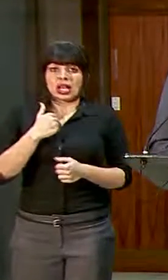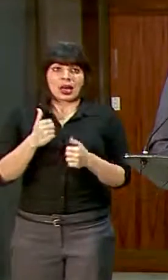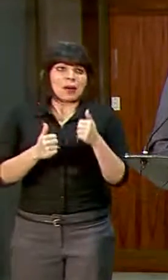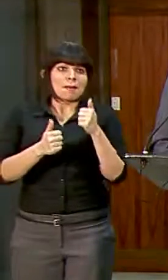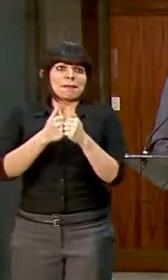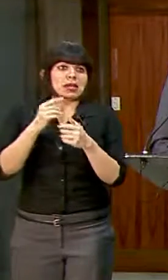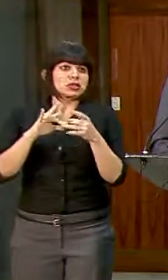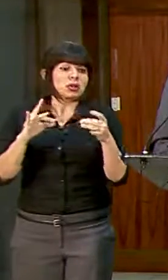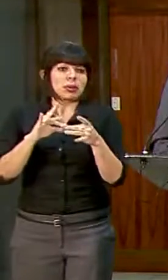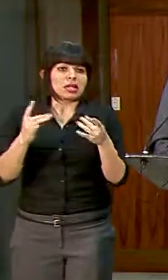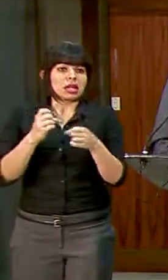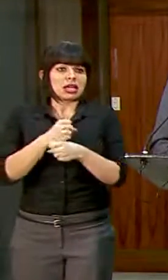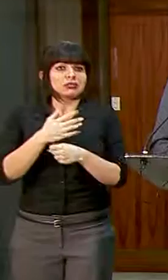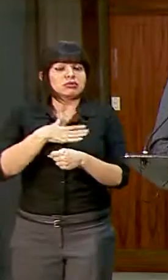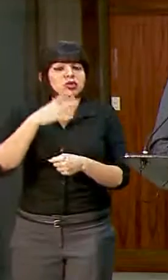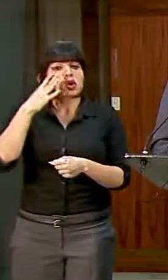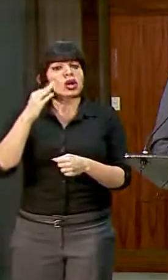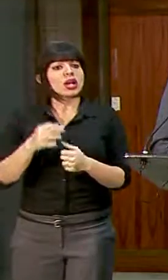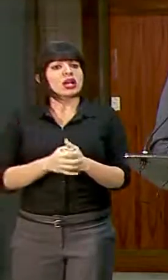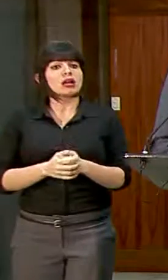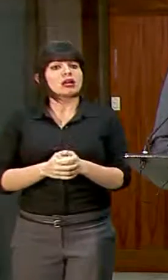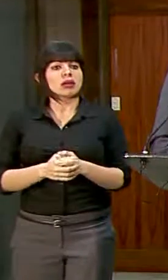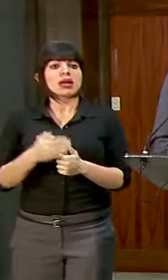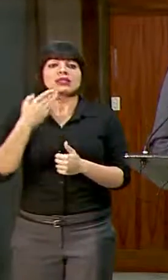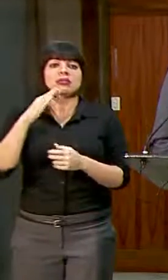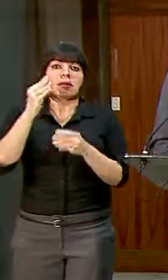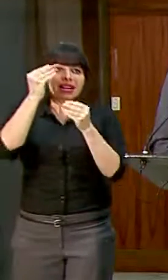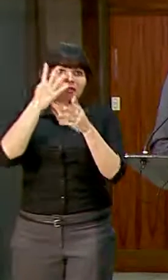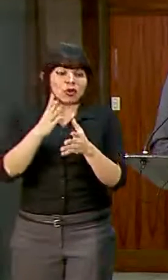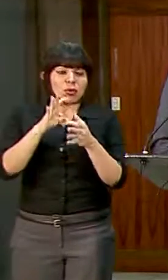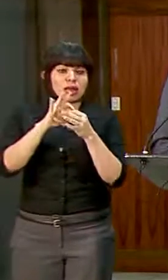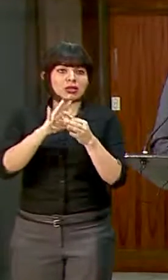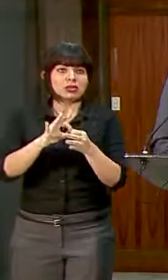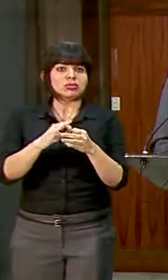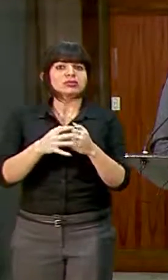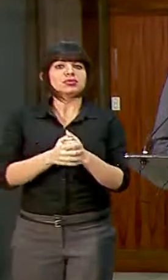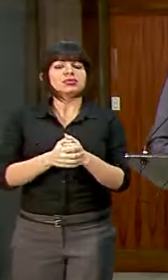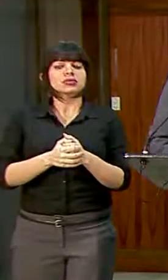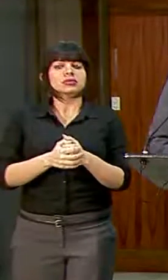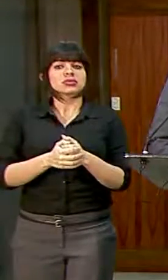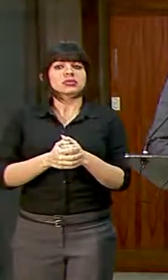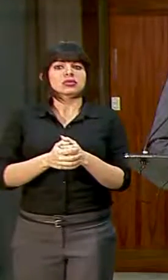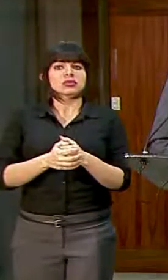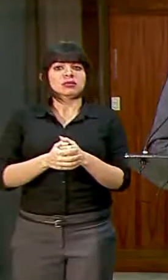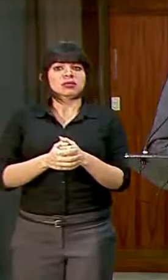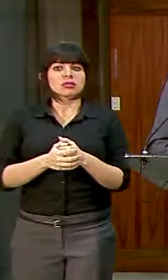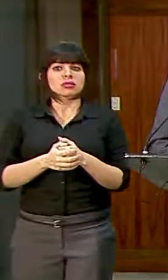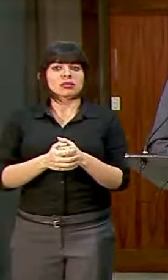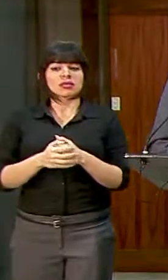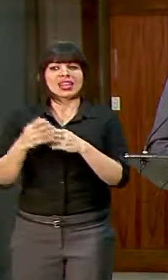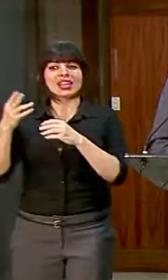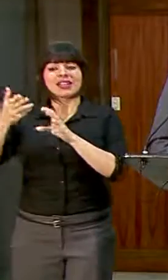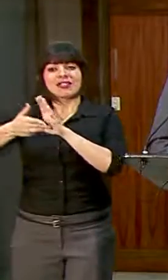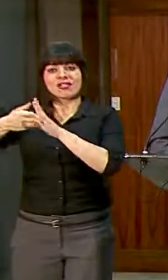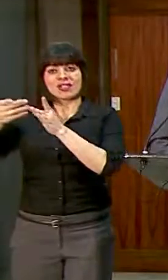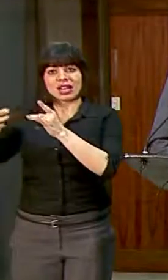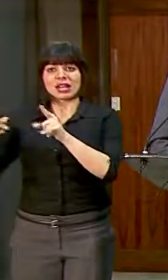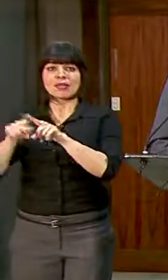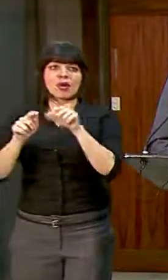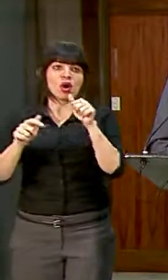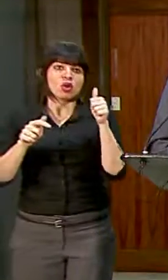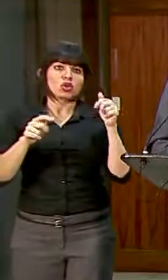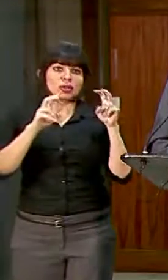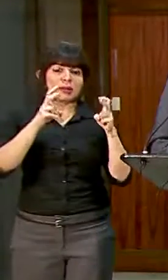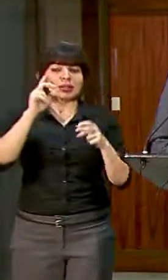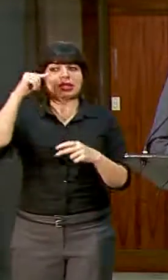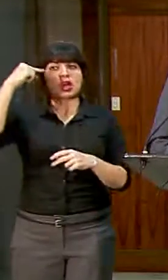mayor comentario que hacer, que creo que está mal informado respecto tanto de la refinería como de otros temas, en donde